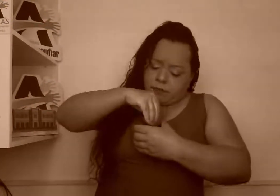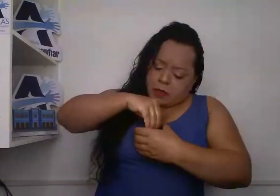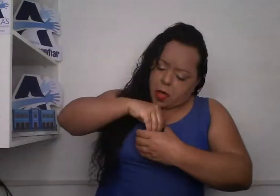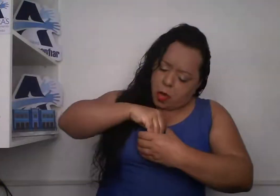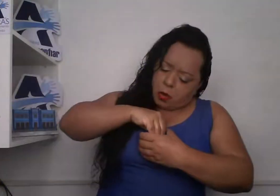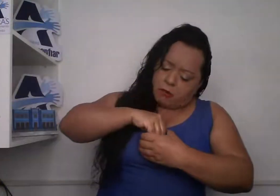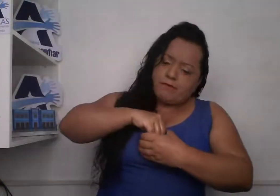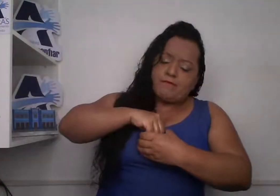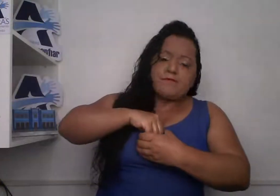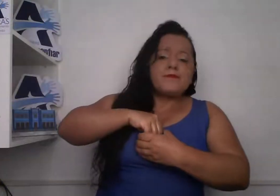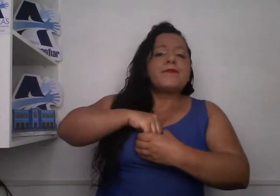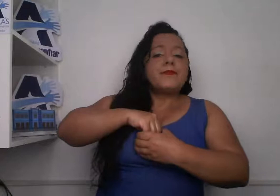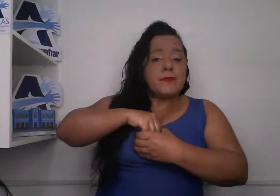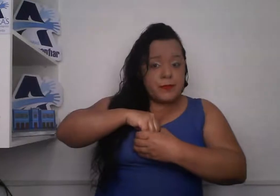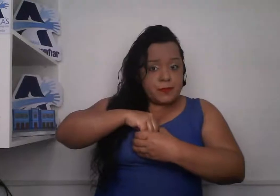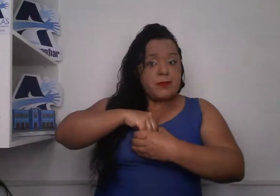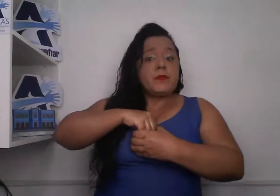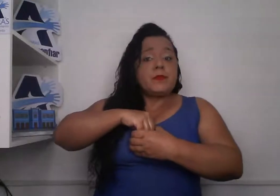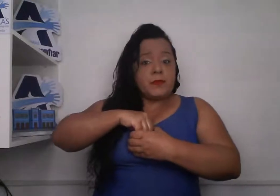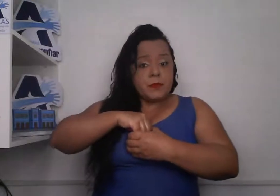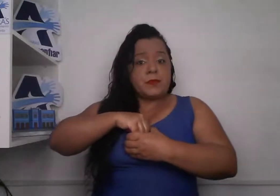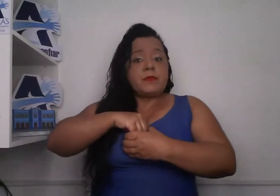encontro dentro de mim.